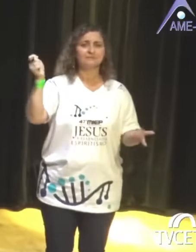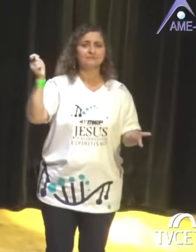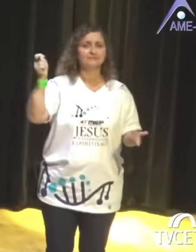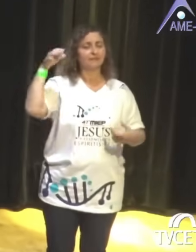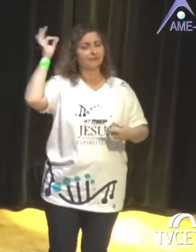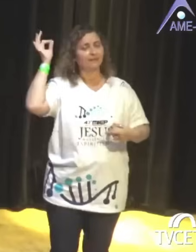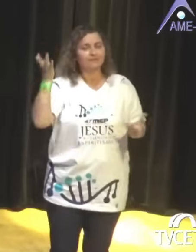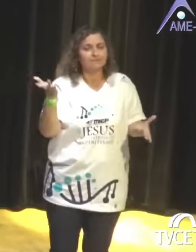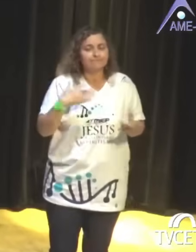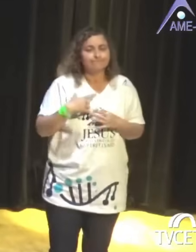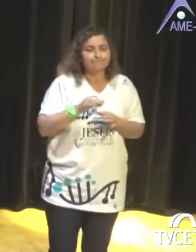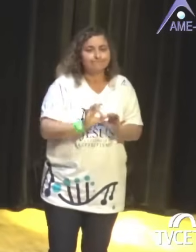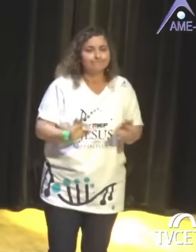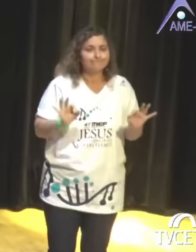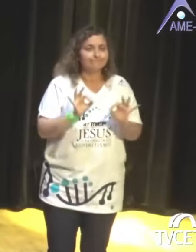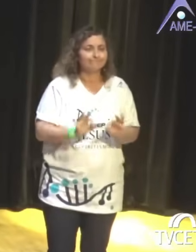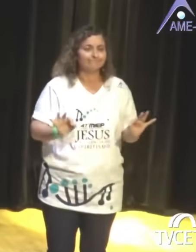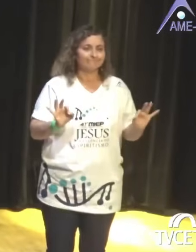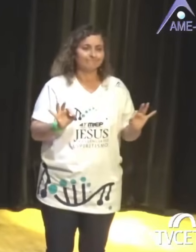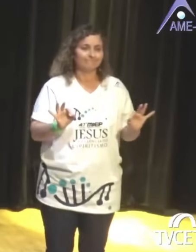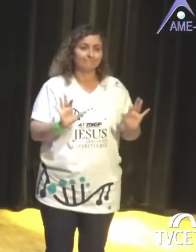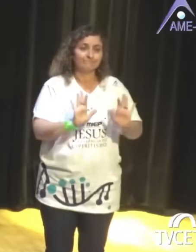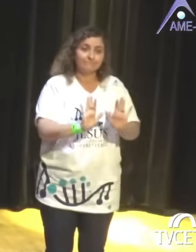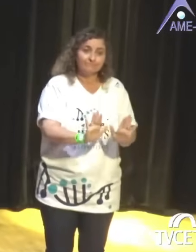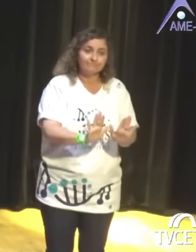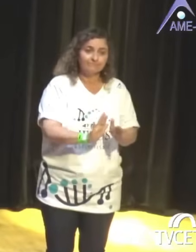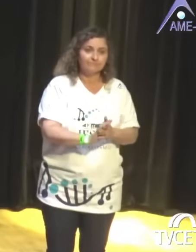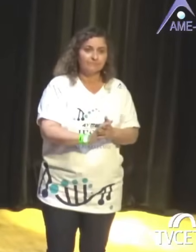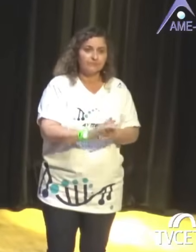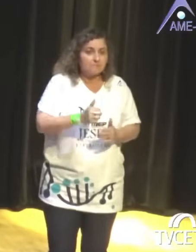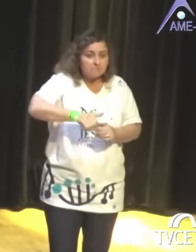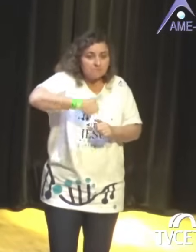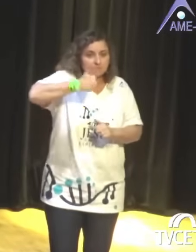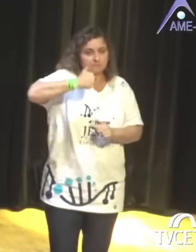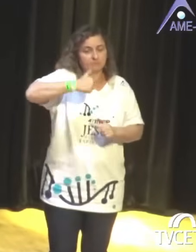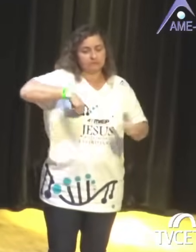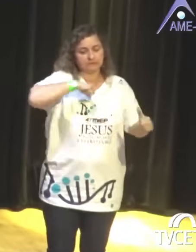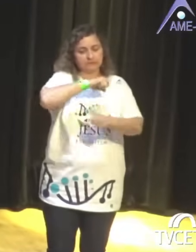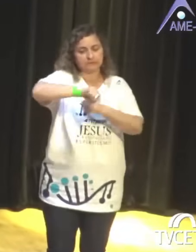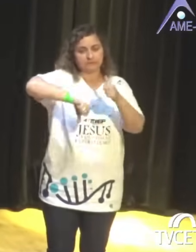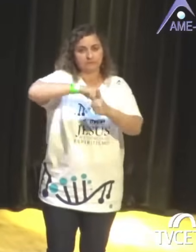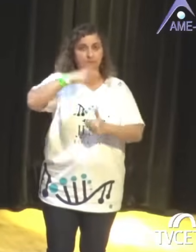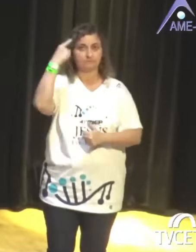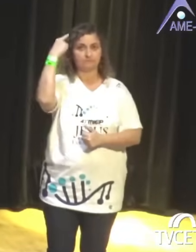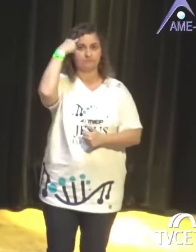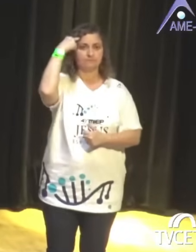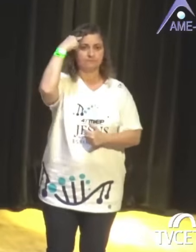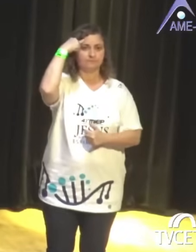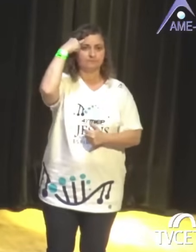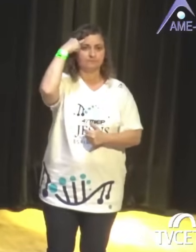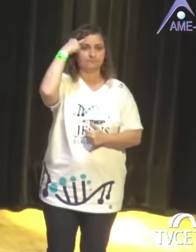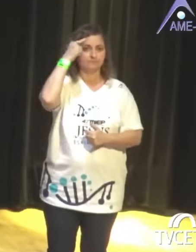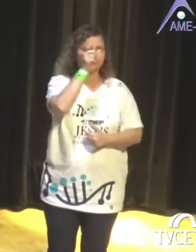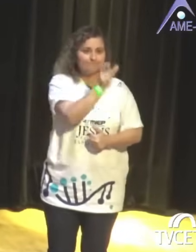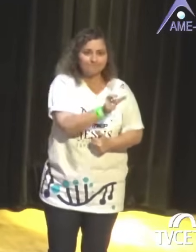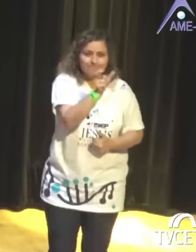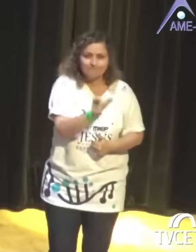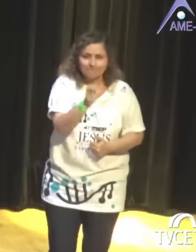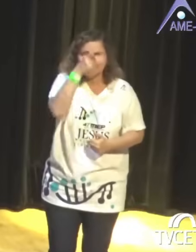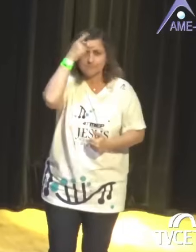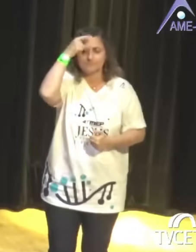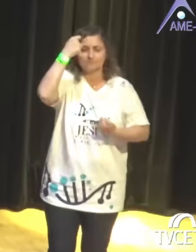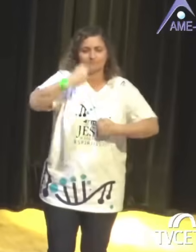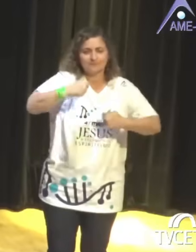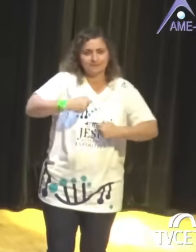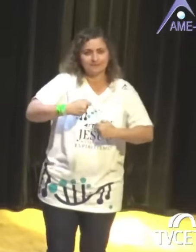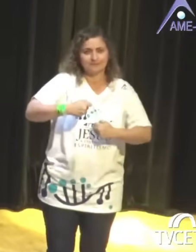fada e essa é a primeira transformação no pensamento de um indivíduo que entra em contato